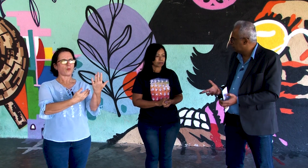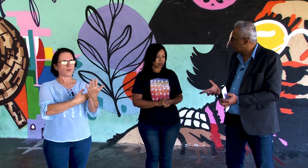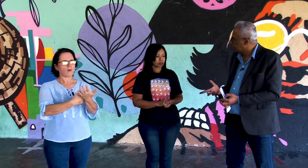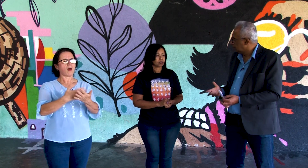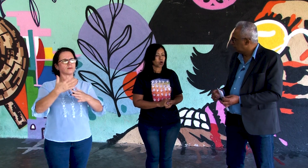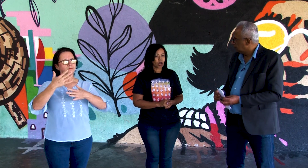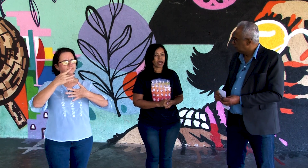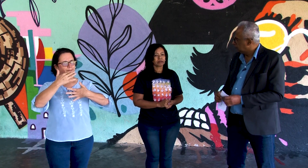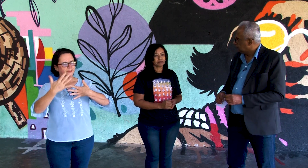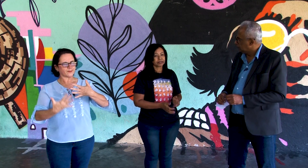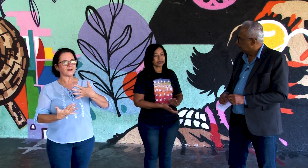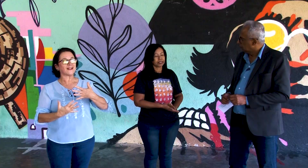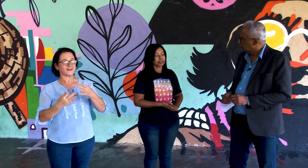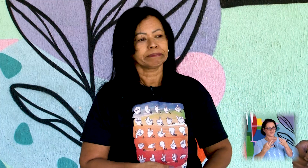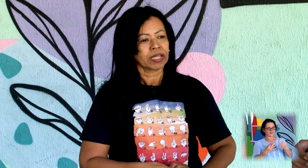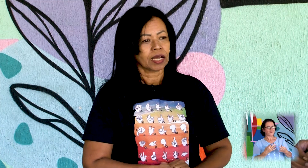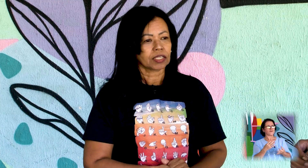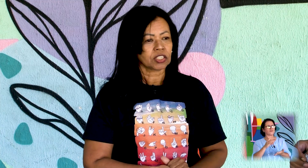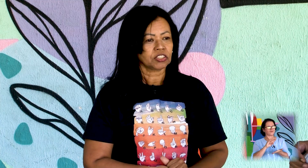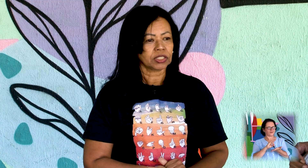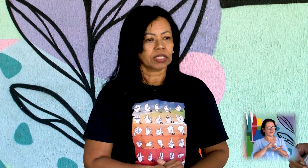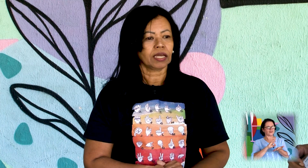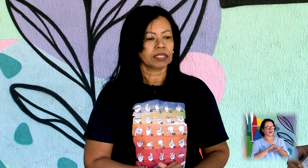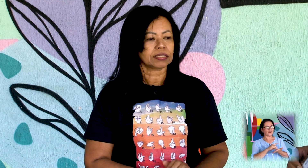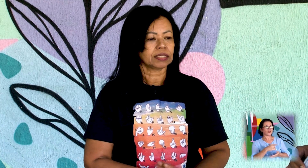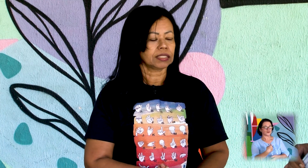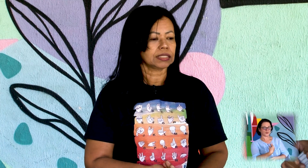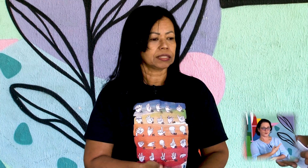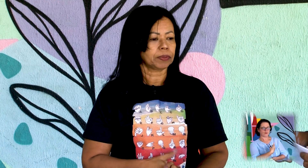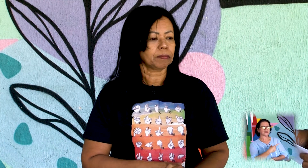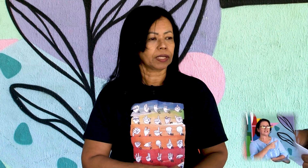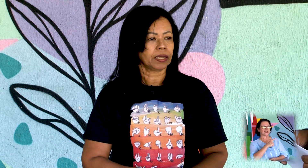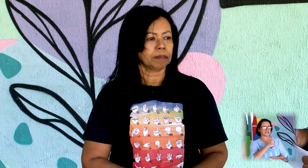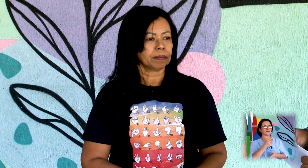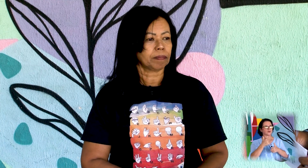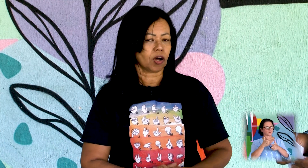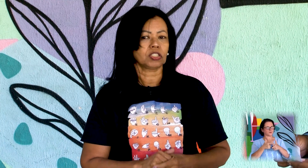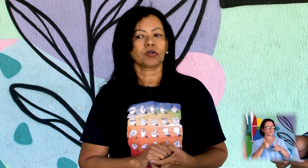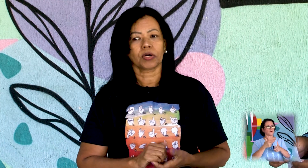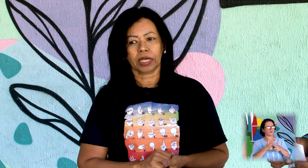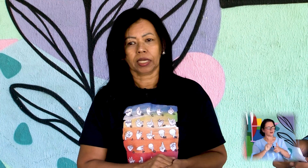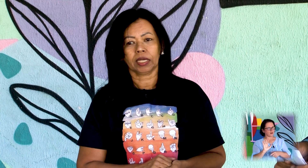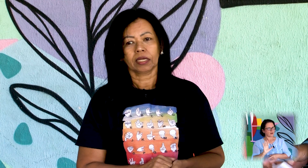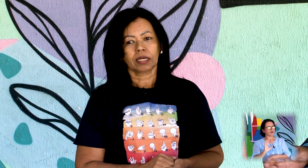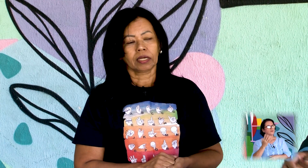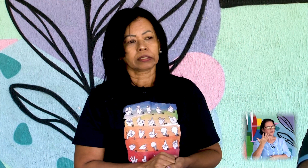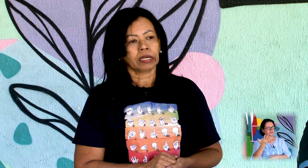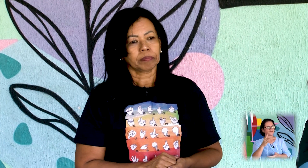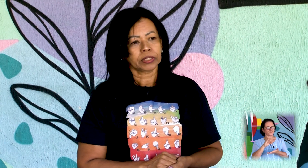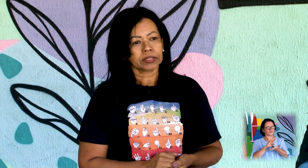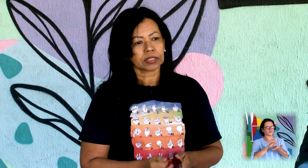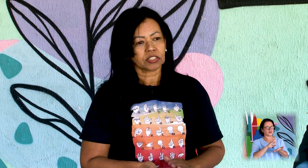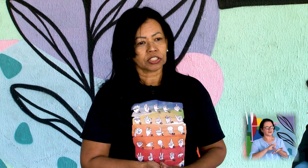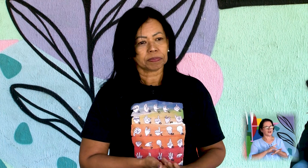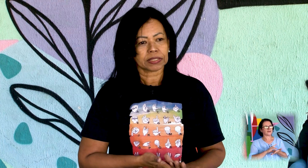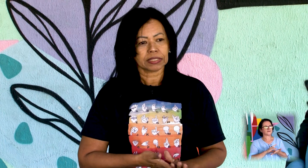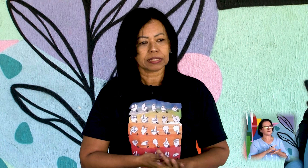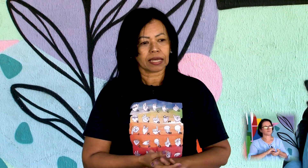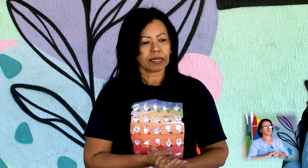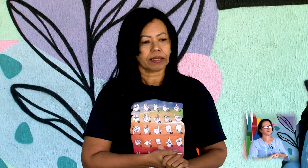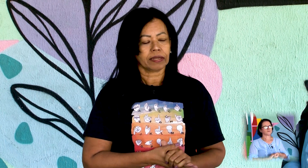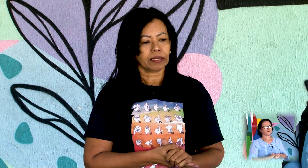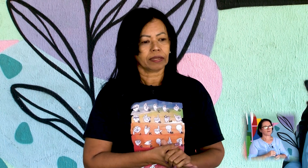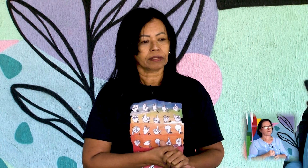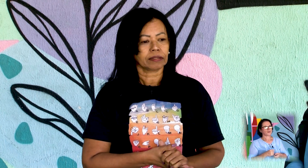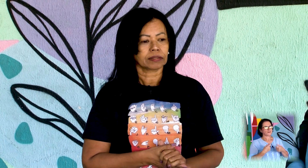movimentação. Correto, sim. A gente tem sim esse problema, pode ocorrer, né? Por isso que a gente